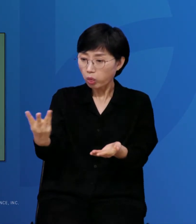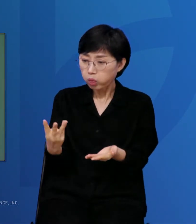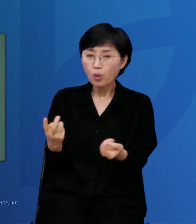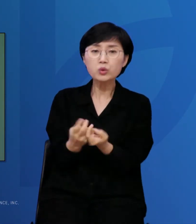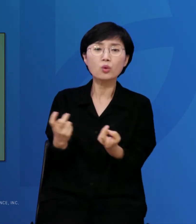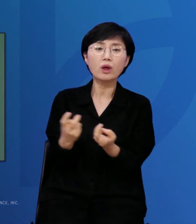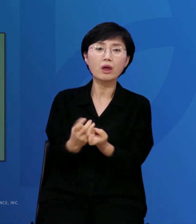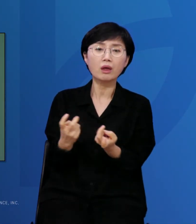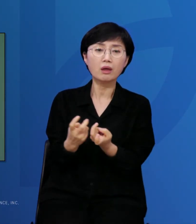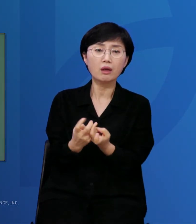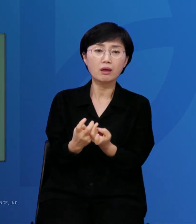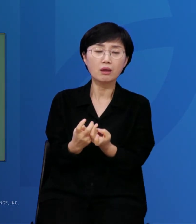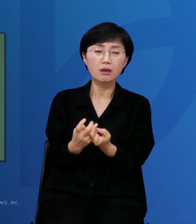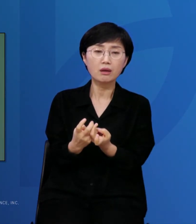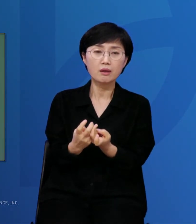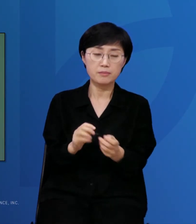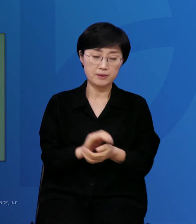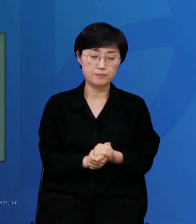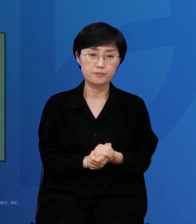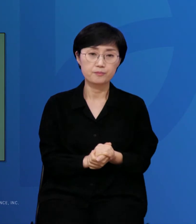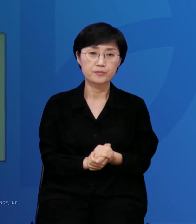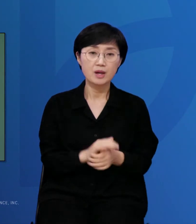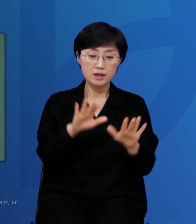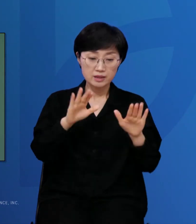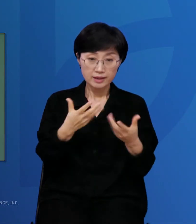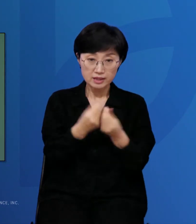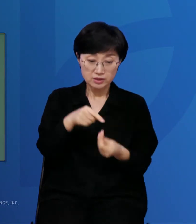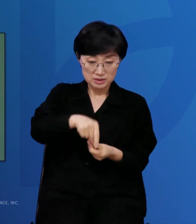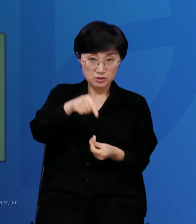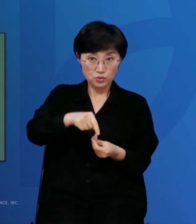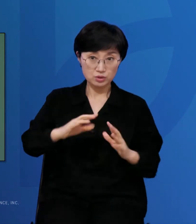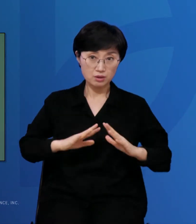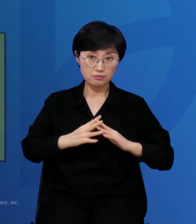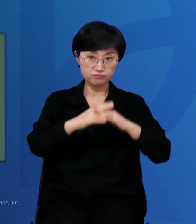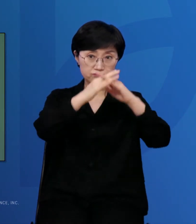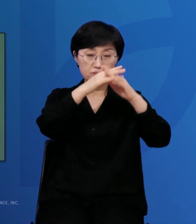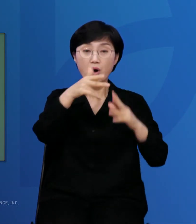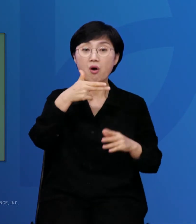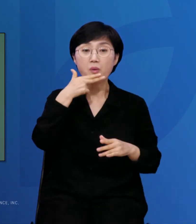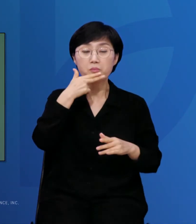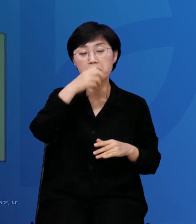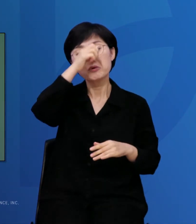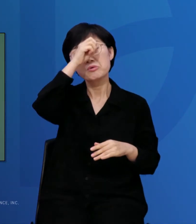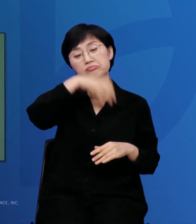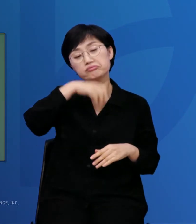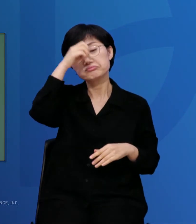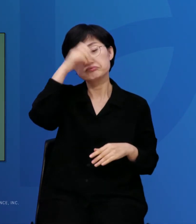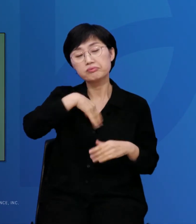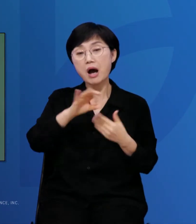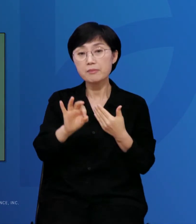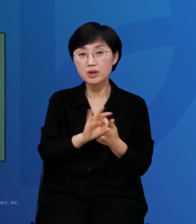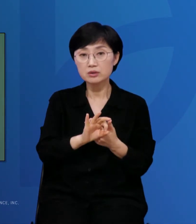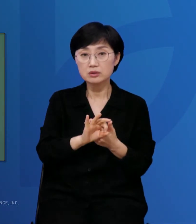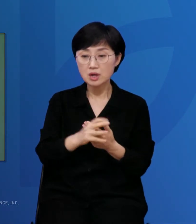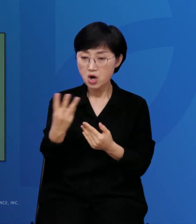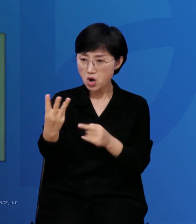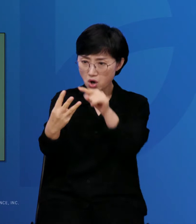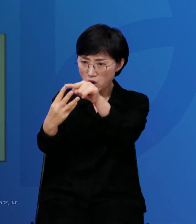这个没有设施设备的话是做不到的。 여러분 우리 여기서 성전 건축을 하지 않으면 아무리 우리가 하고 싶어도 할 수가 없는